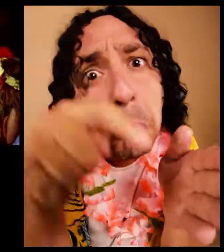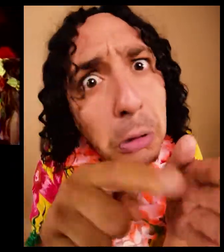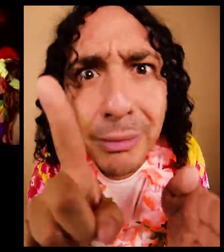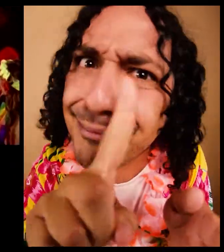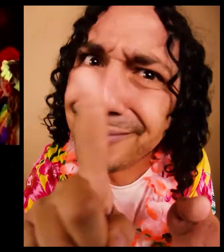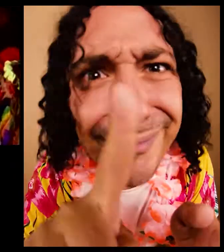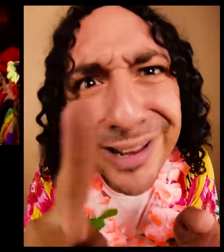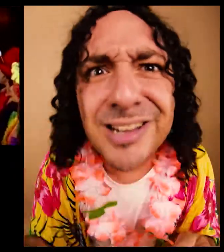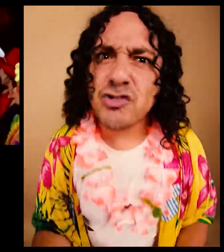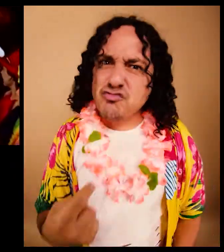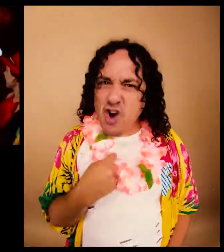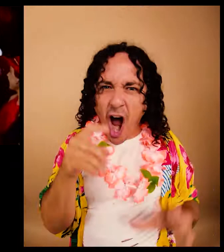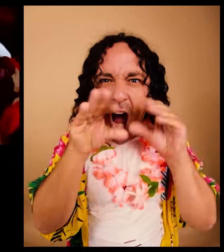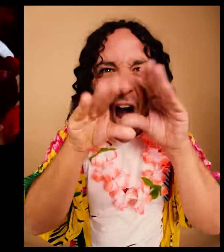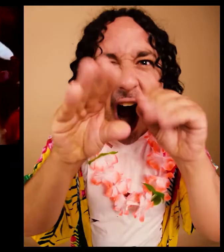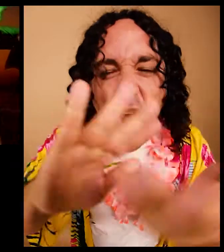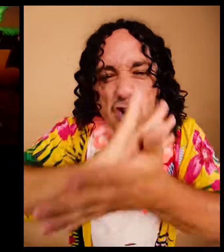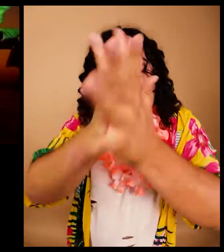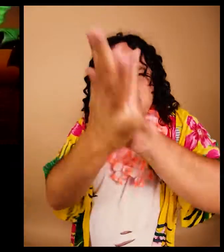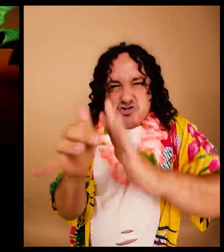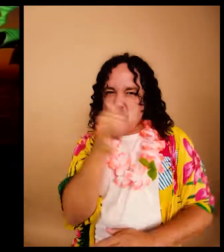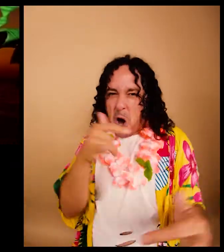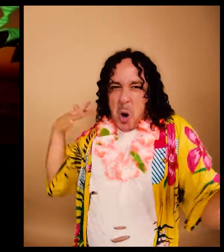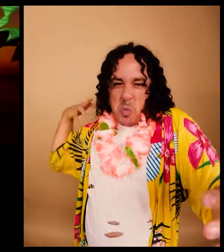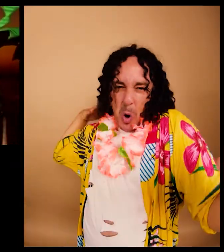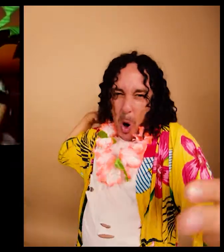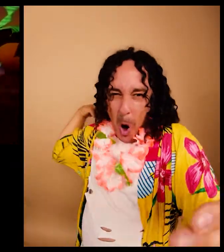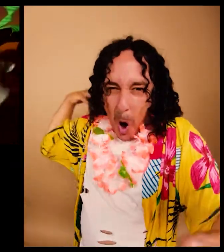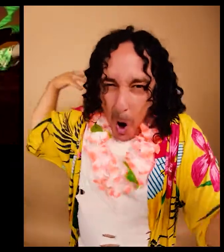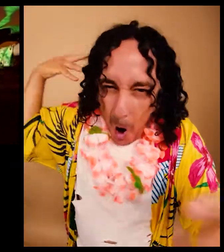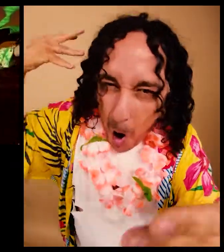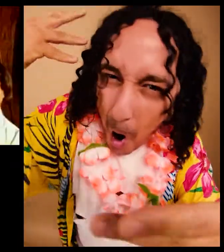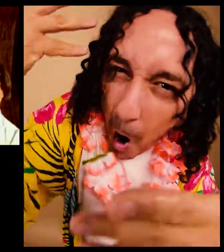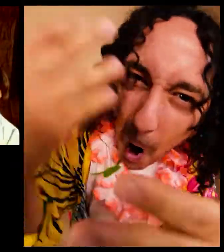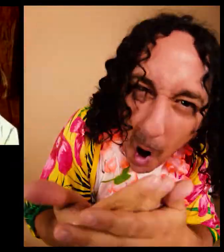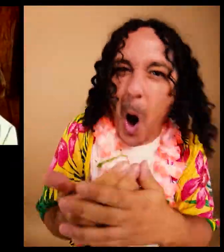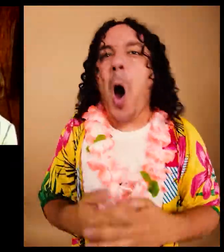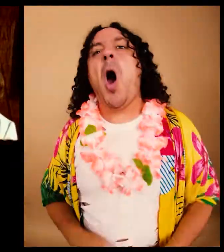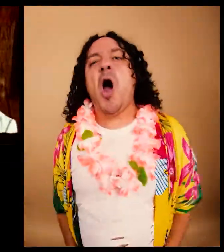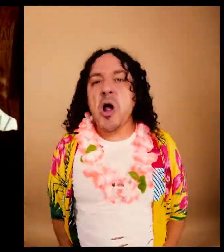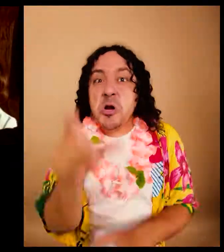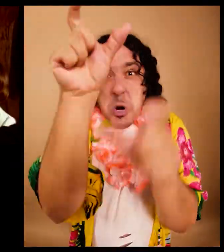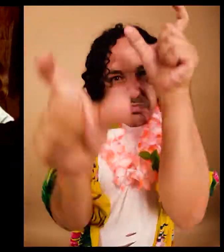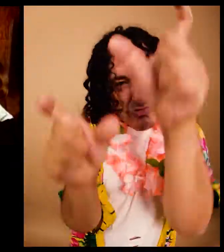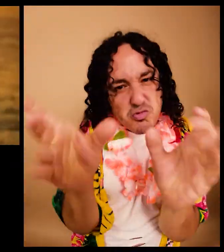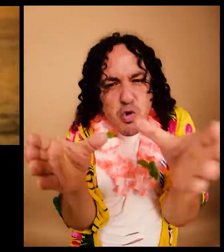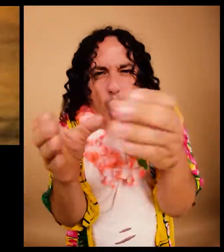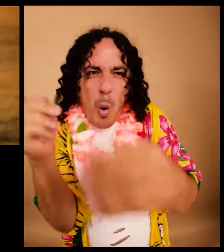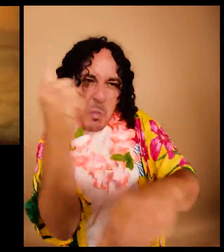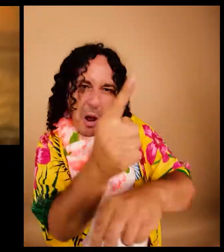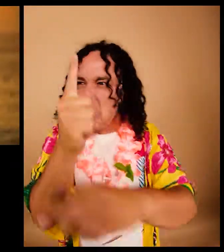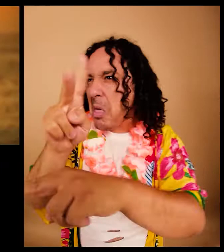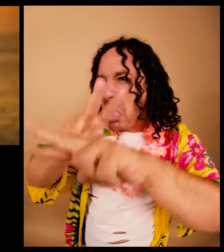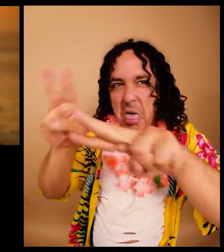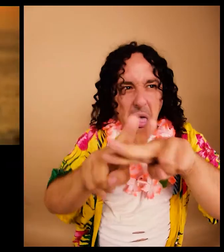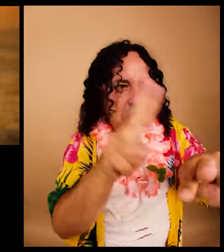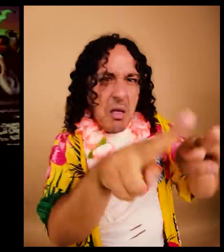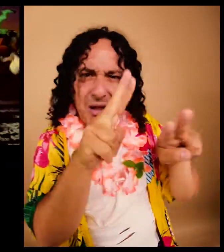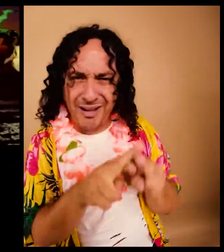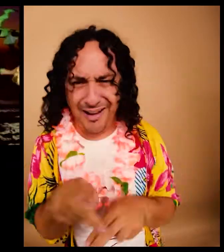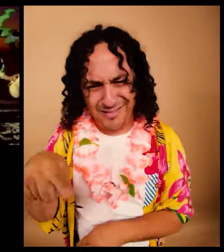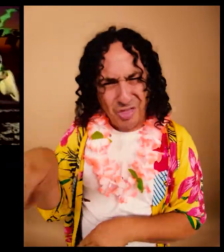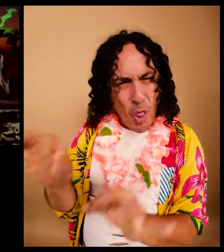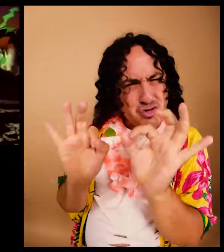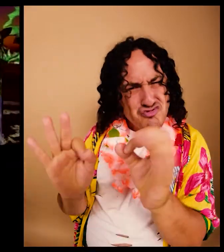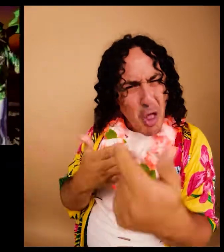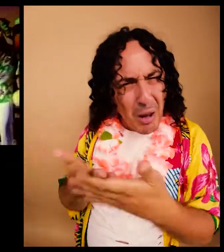es tan solo el fin de una década, estoy hablando de toda una época. ¿Será normal o será normal que